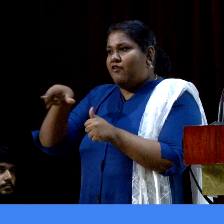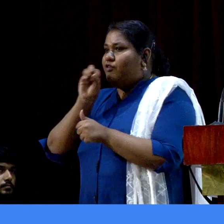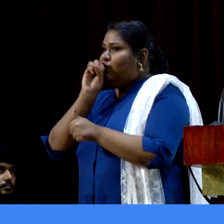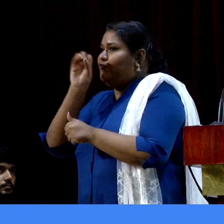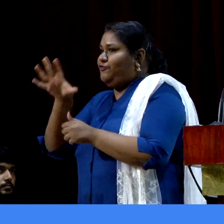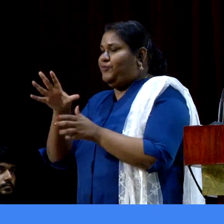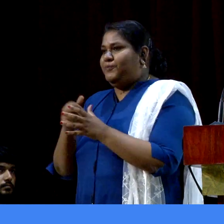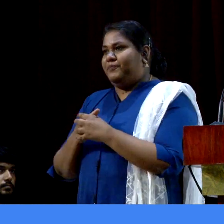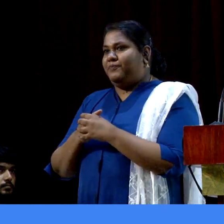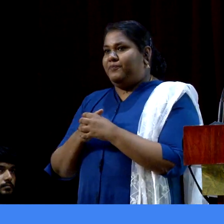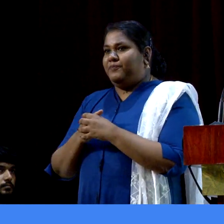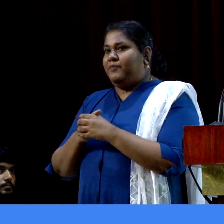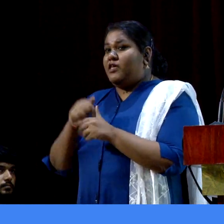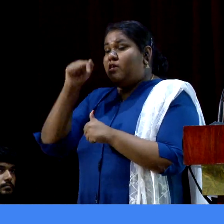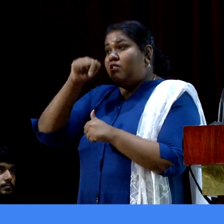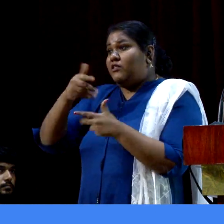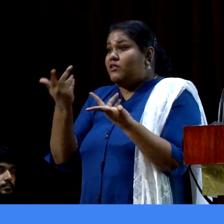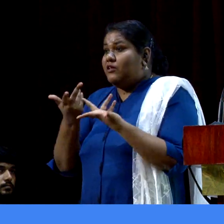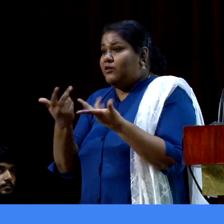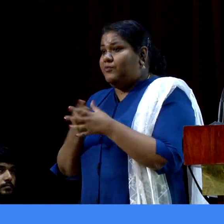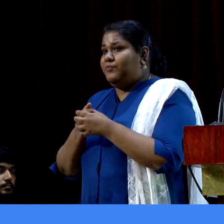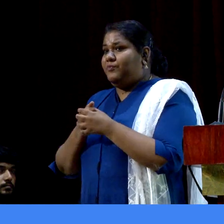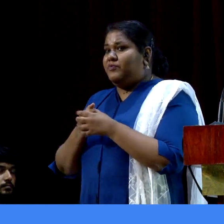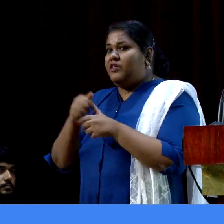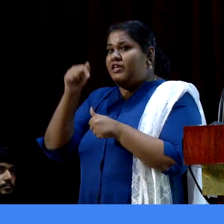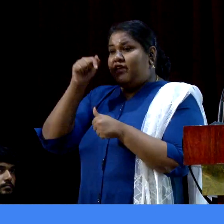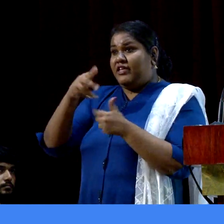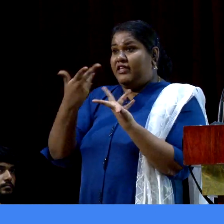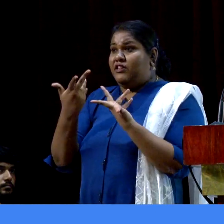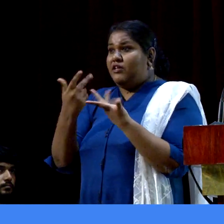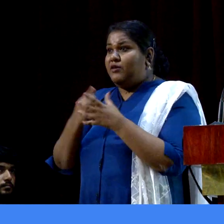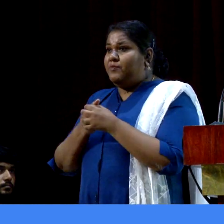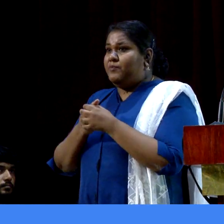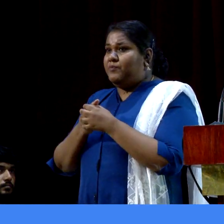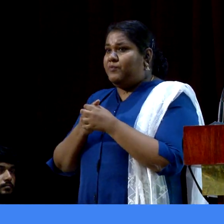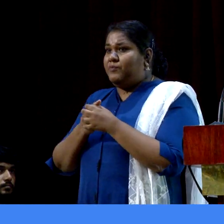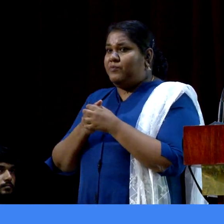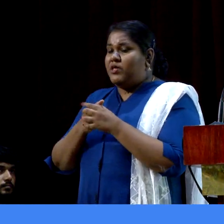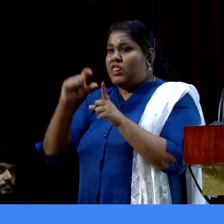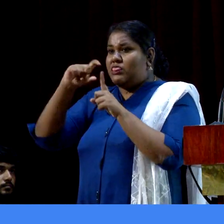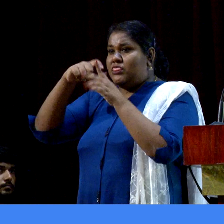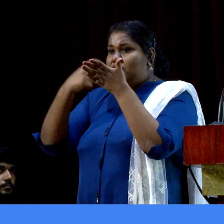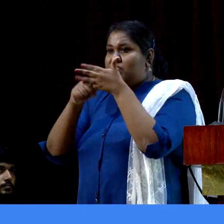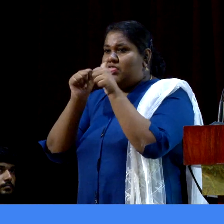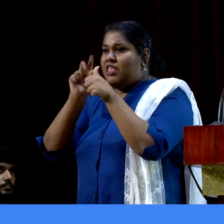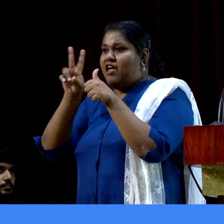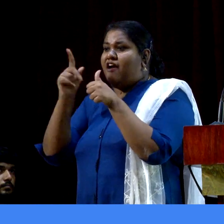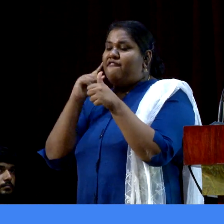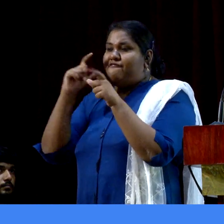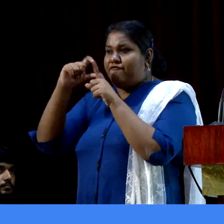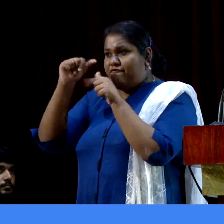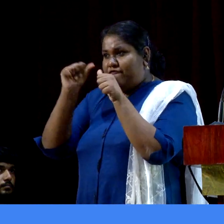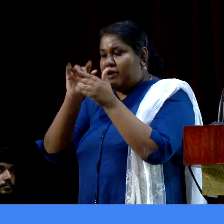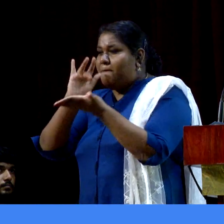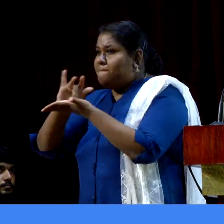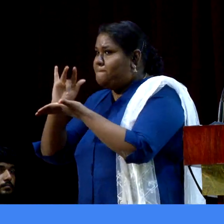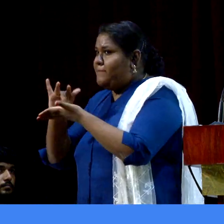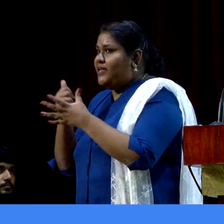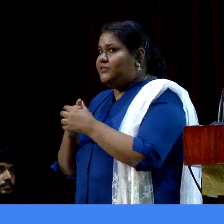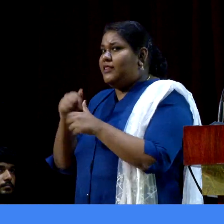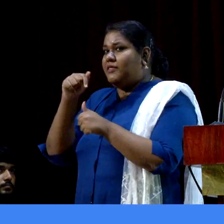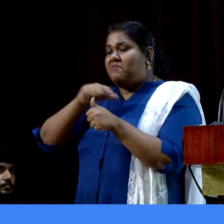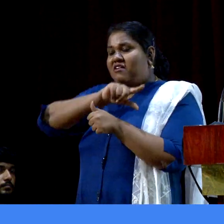அல்ல, எப்படி தென்கோடியில் இருக்கக்கூடிய நாங்கள், திராவிட மண்ணுக்குரிய நாங்கள் இந்த